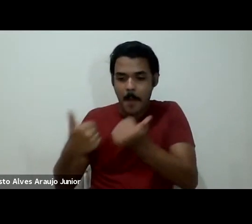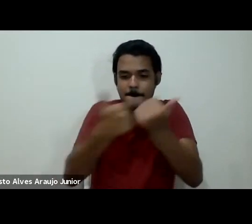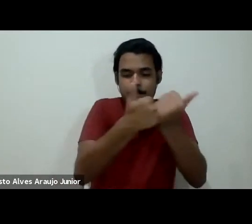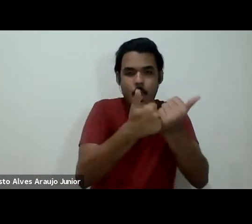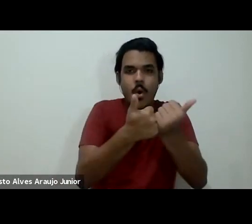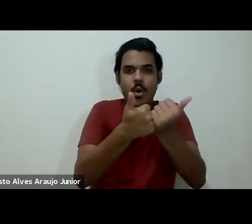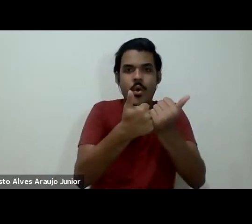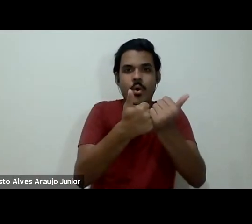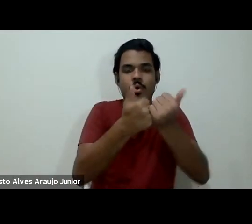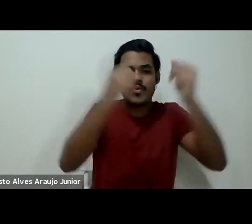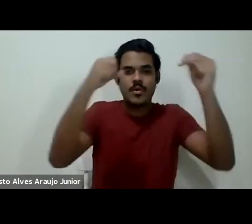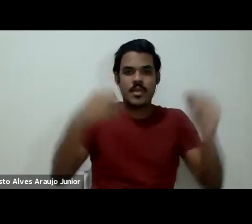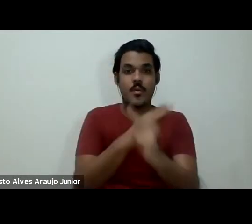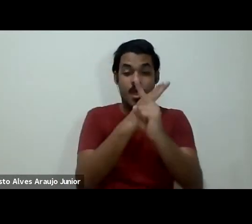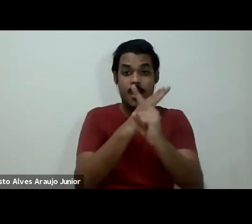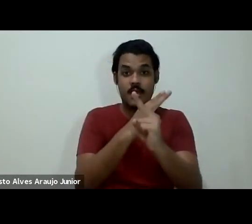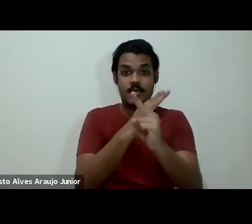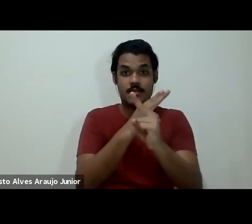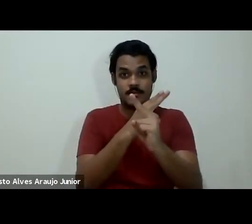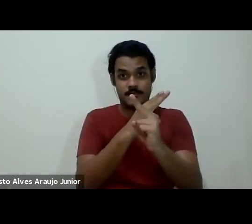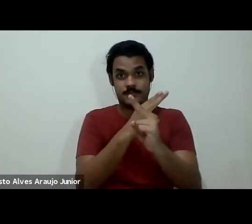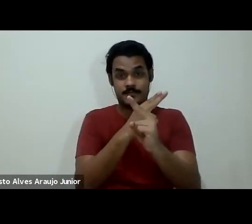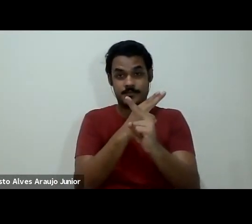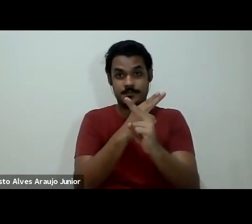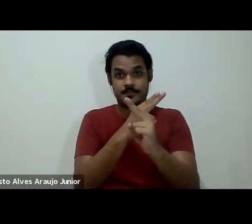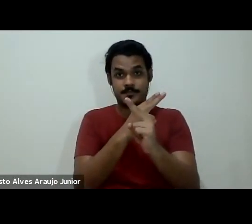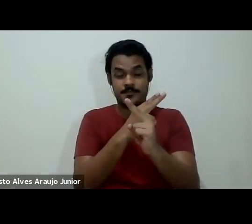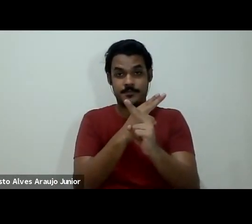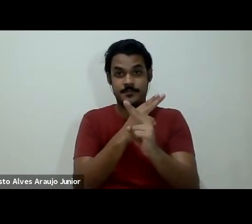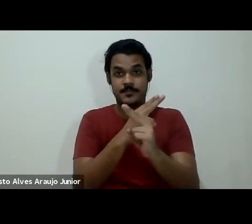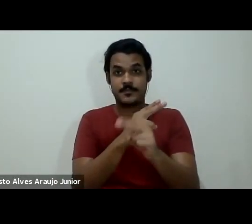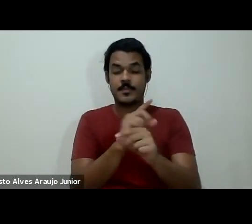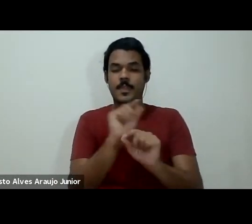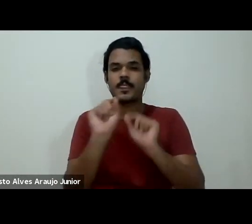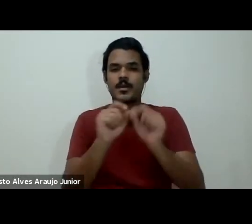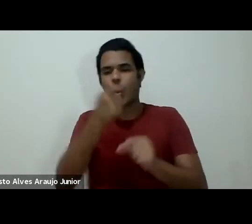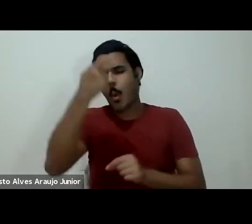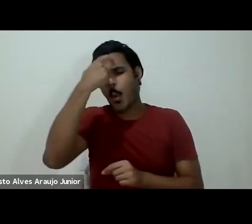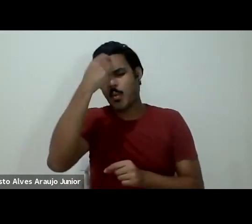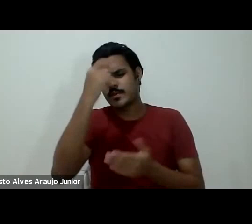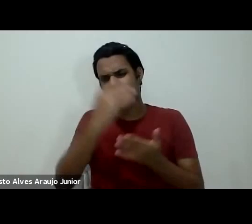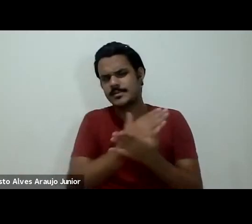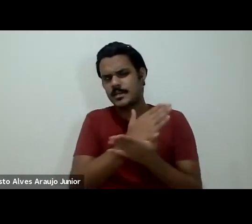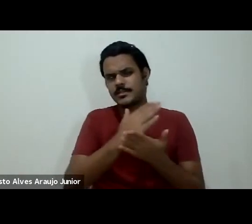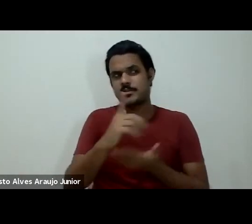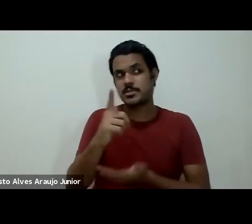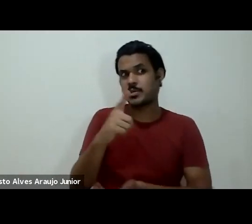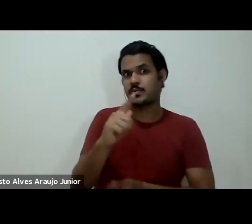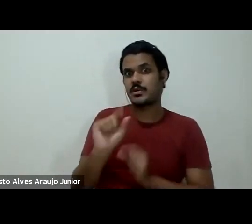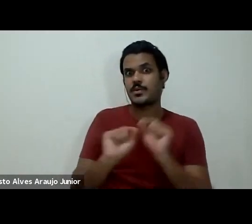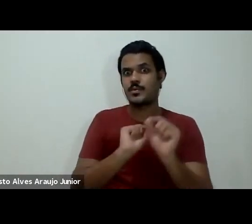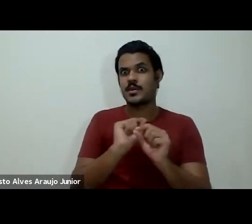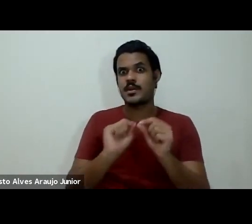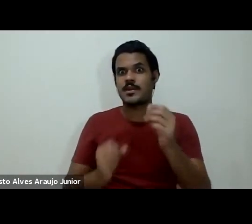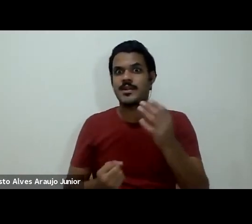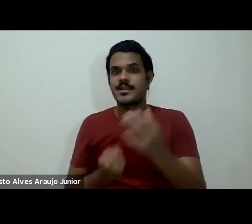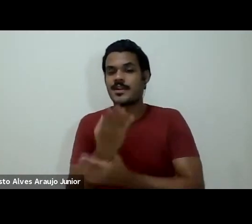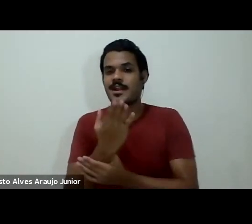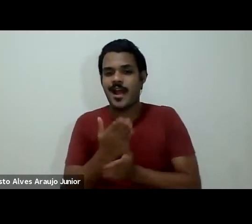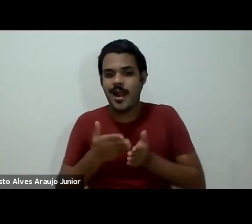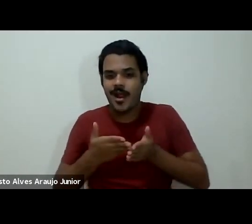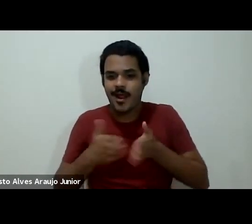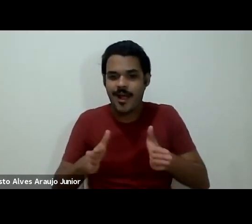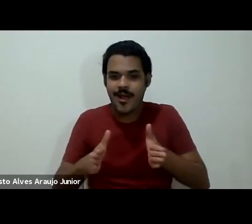do Sul da Bahia, vocês, talvez, sem ter uma consciência plena disso, inauguraram um novo momento